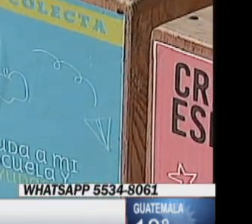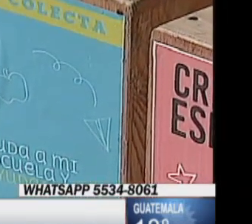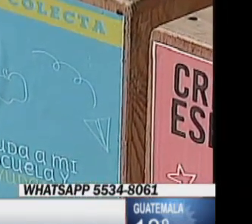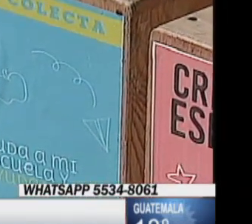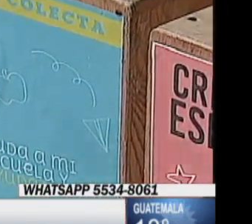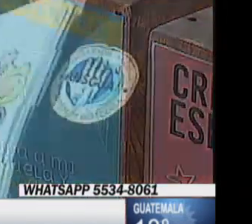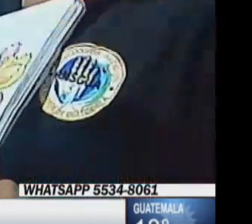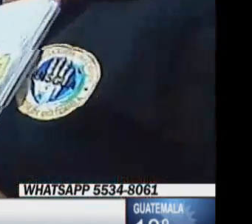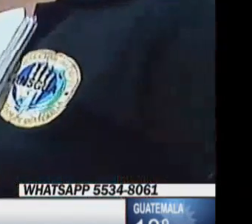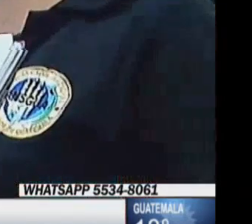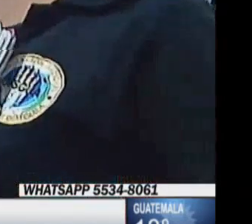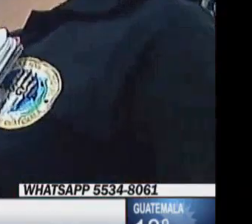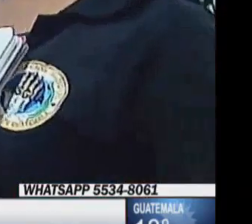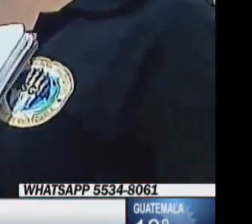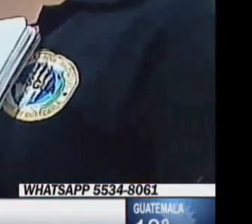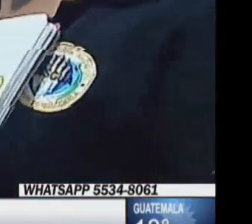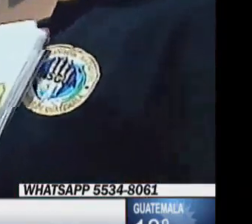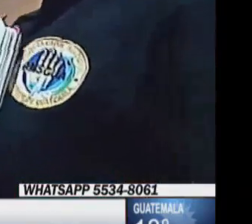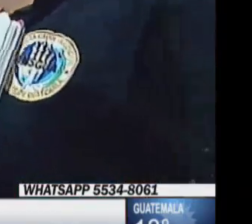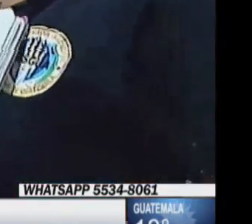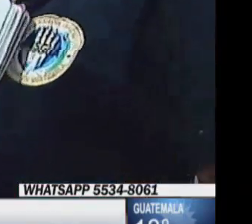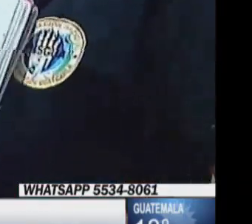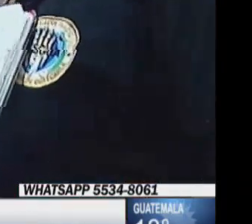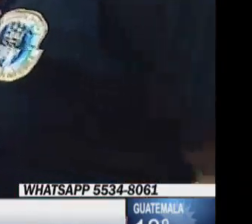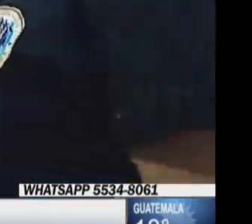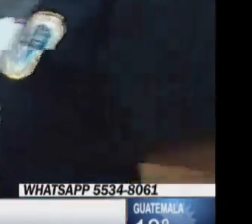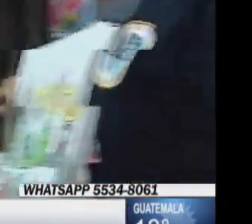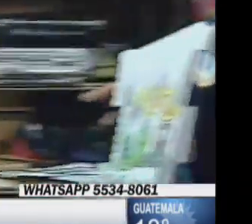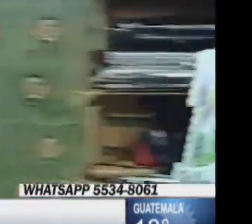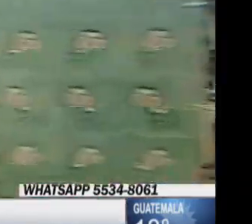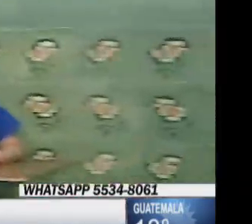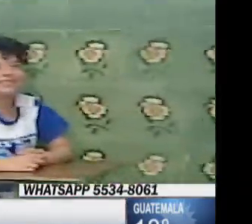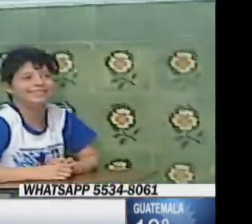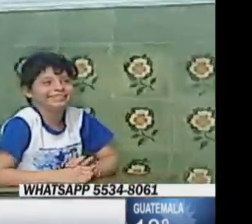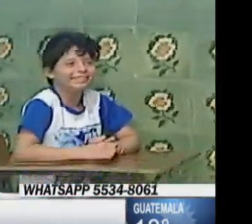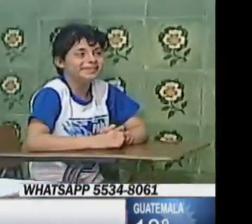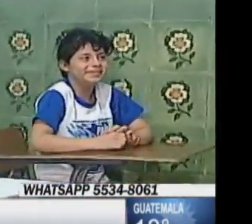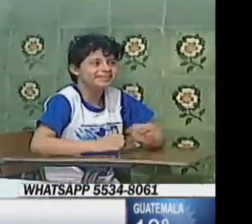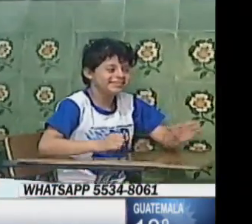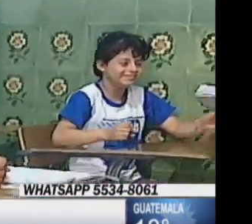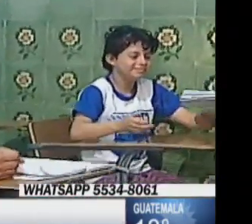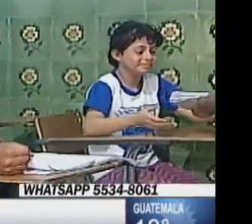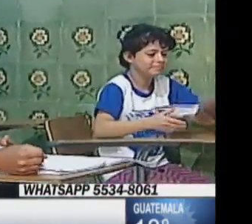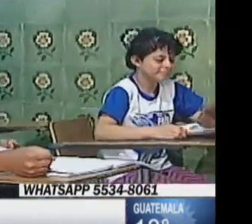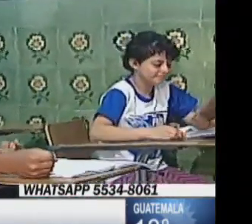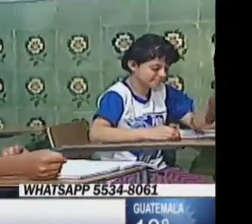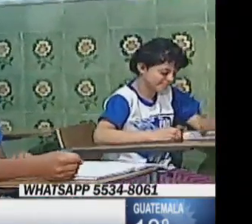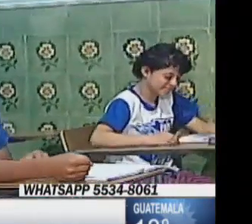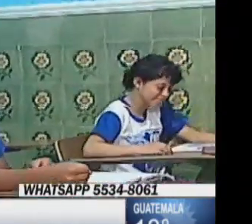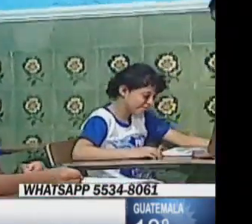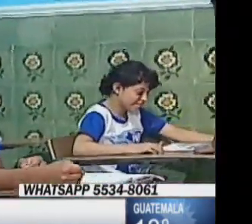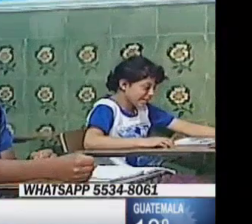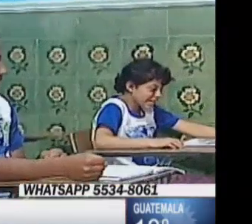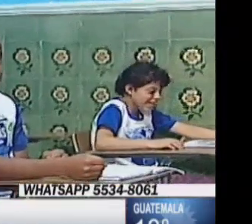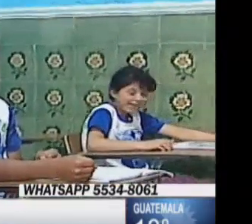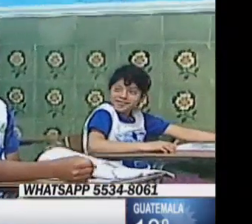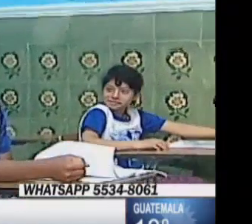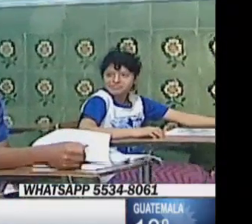Estos puntos consisten en que vamos a estar haciendo un llamado a la sociedad para que puedan contribuir con nosotros. Y